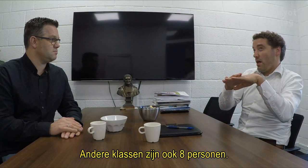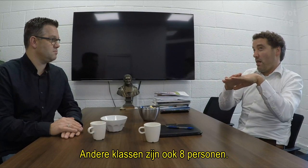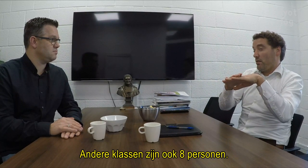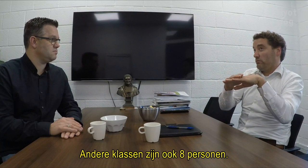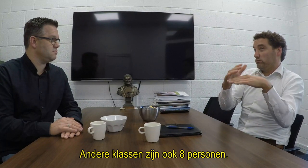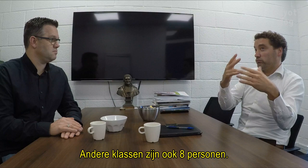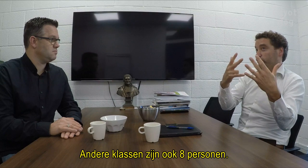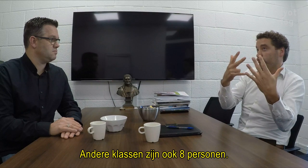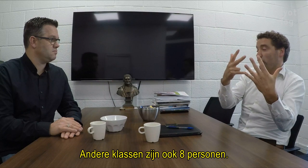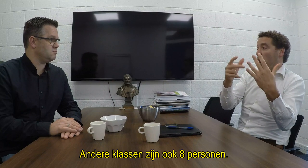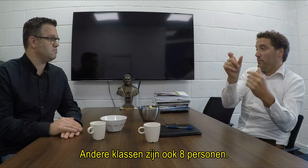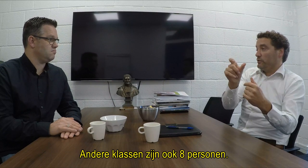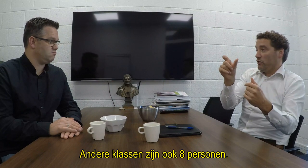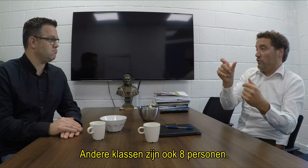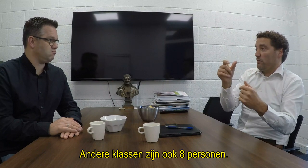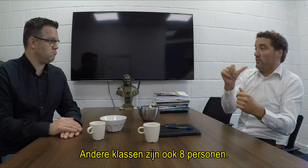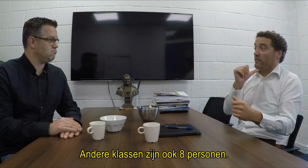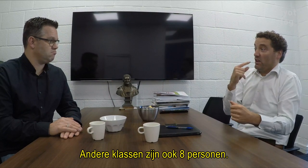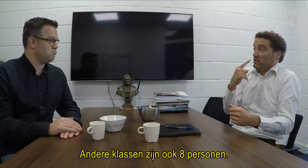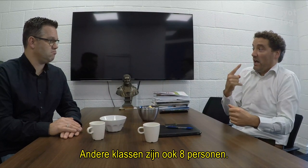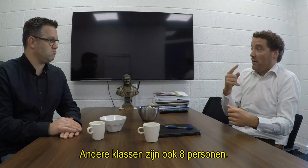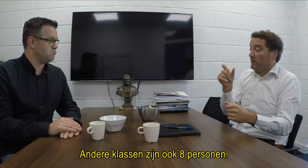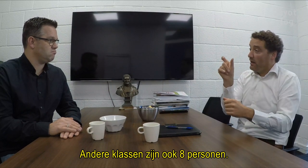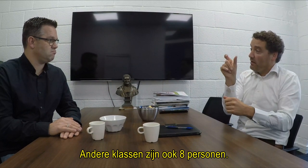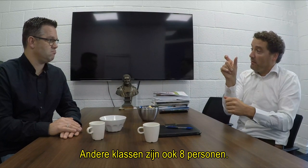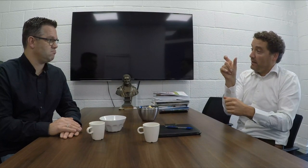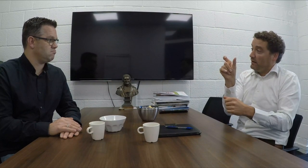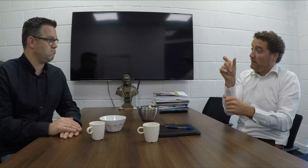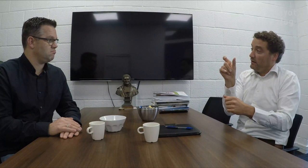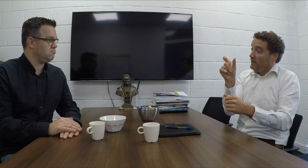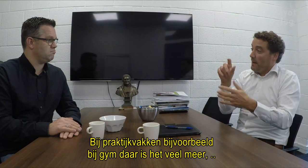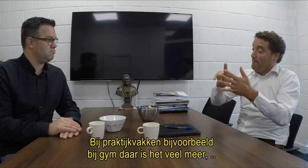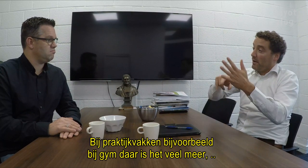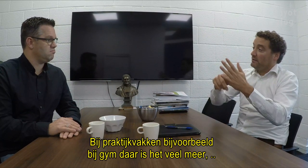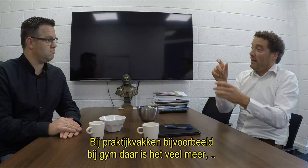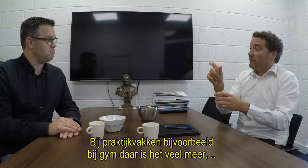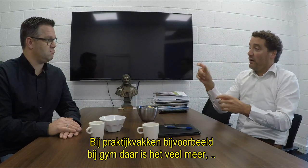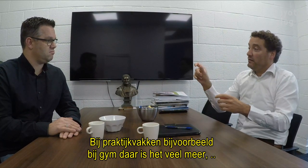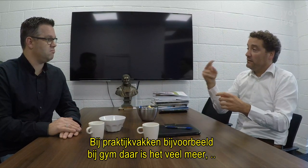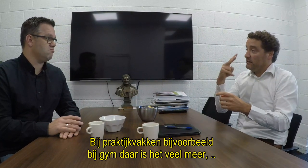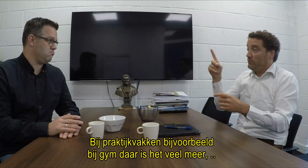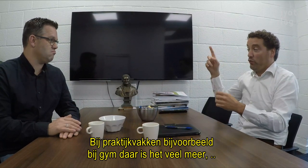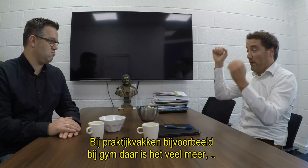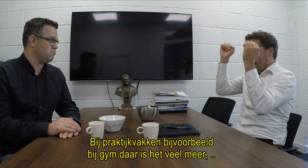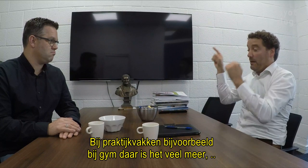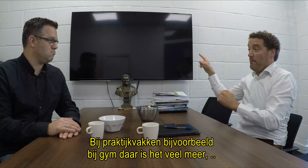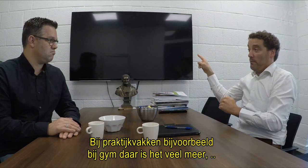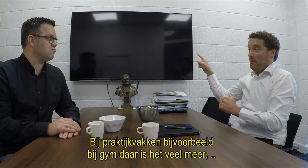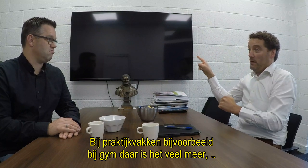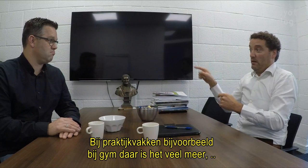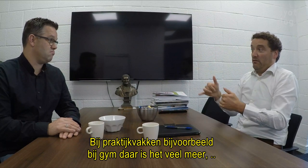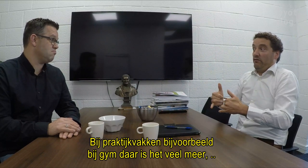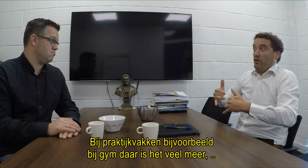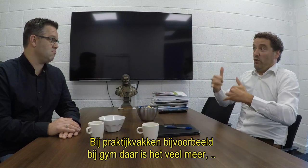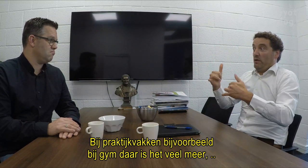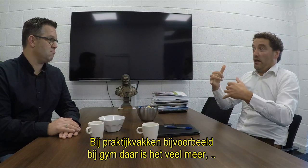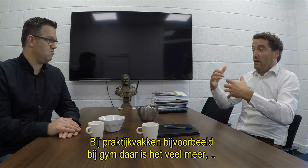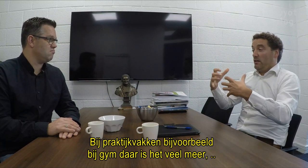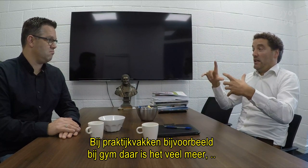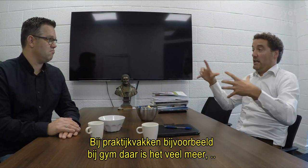Andere klassen zijn ook 8 personen. Bij de praktijkvakken, bijvoorbeeld bij gym, ja, daar is het veel